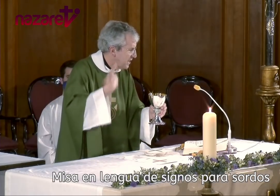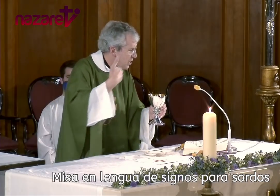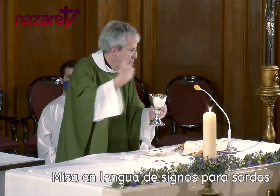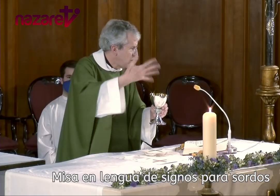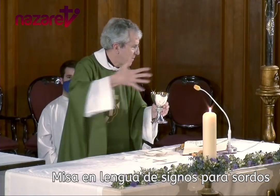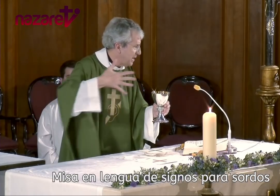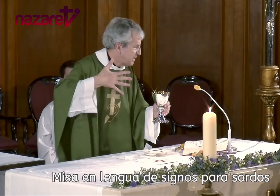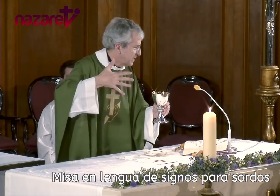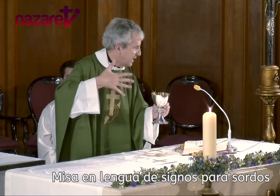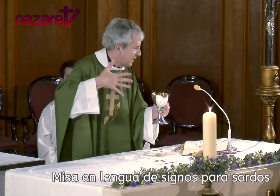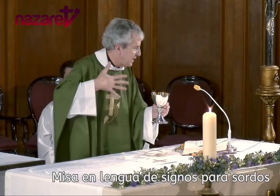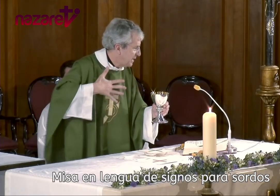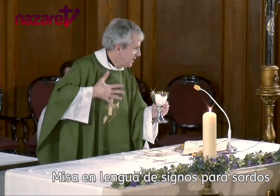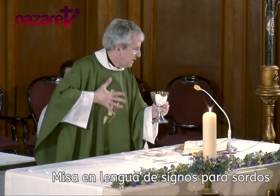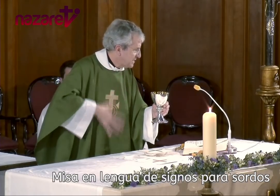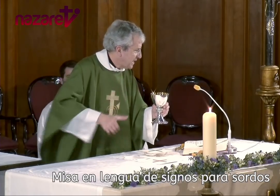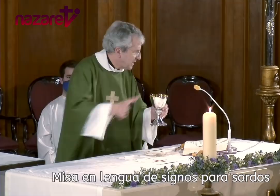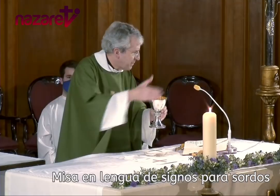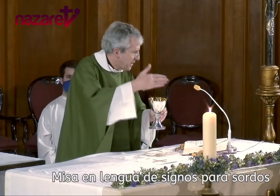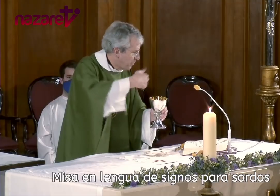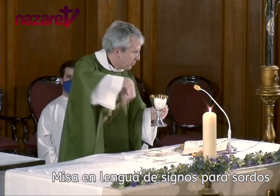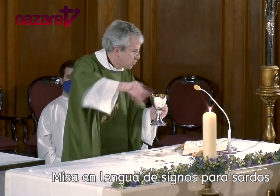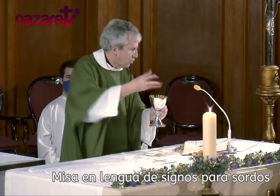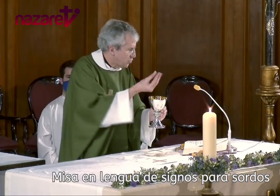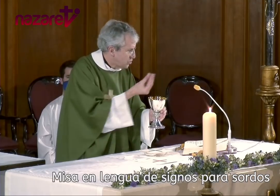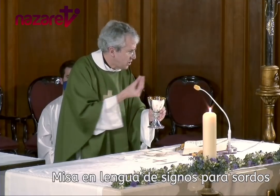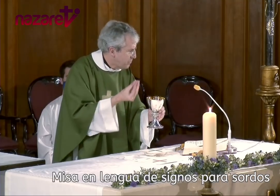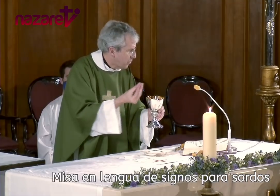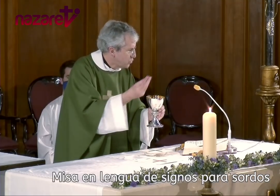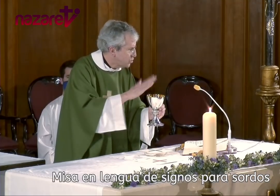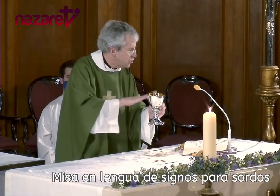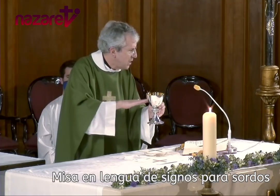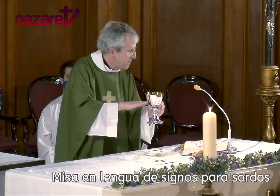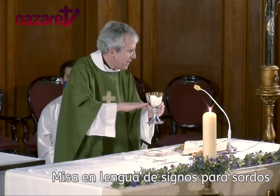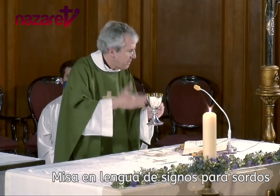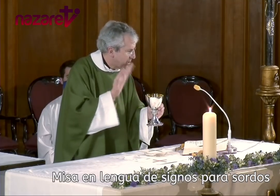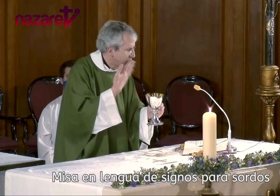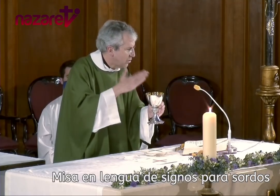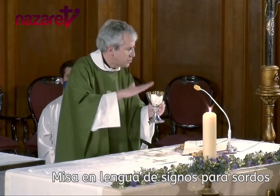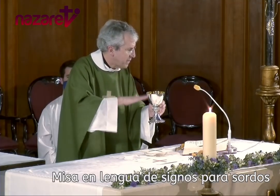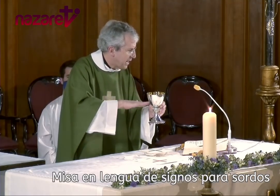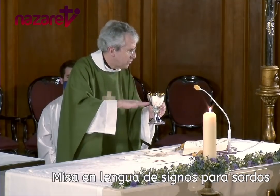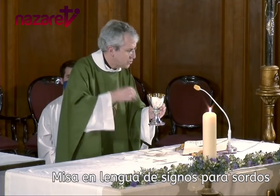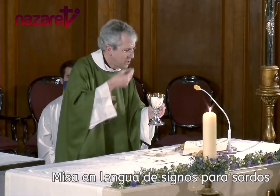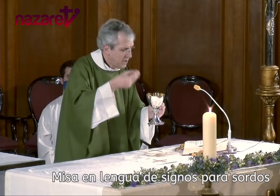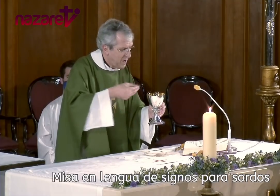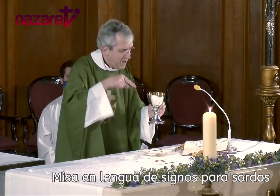alianza nueva y eterna, que será derramada por vosotros y por muchos para el perdón de los pecados.